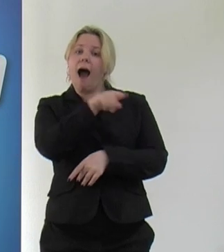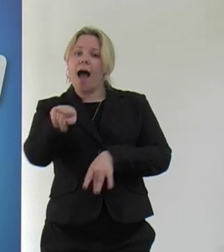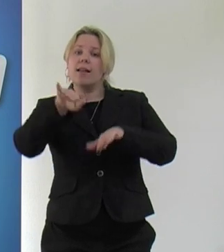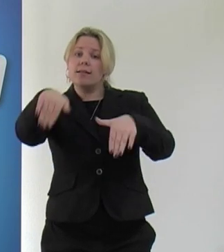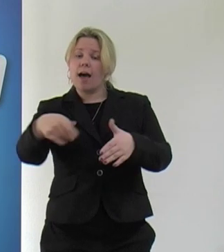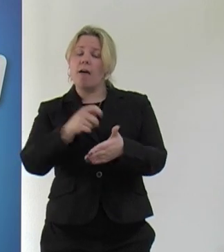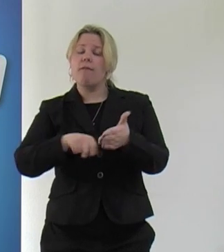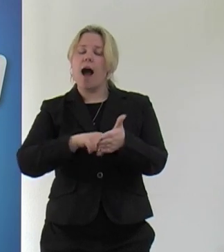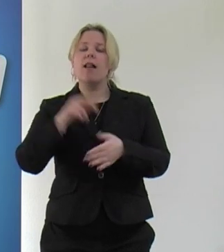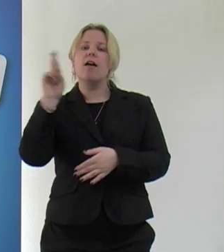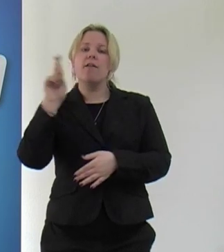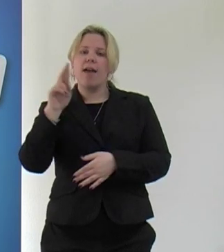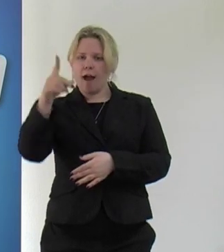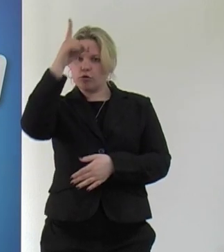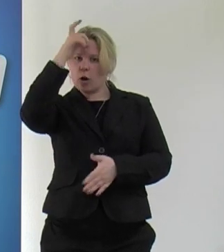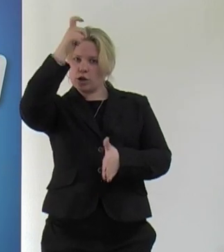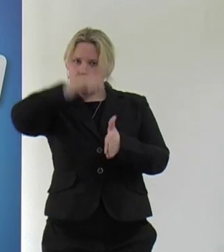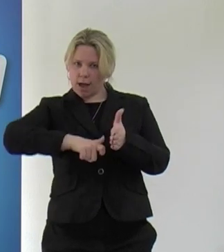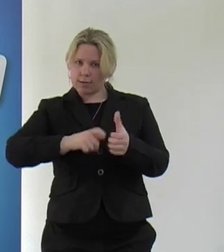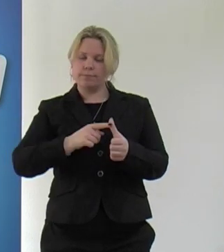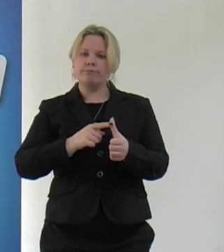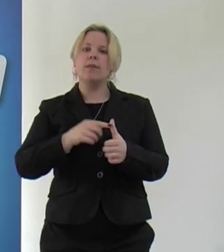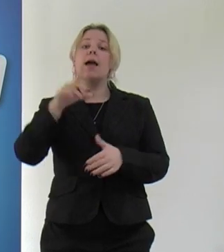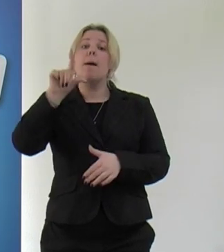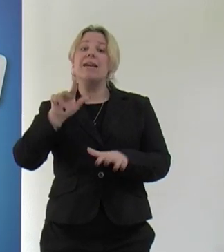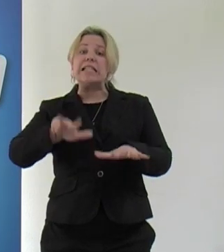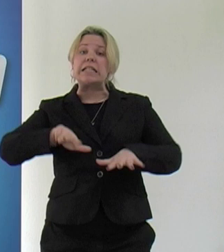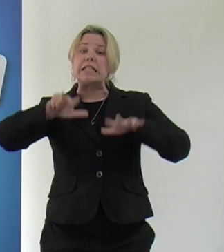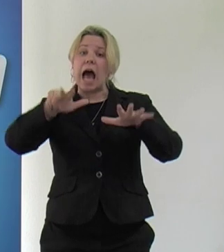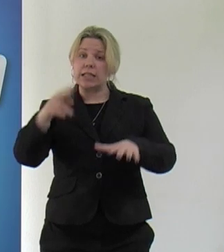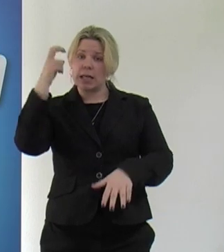mindestens 18 Jahre alt sein und in Nordrhein-Westfalen wohnen.